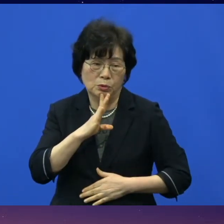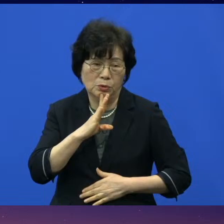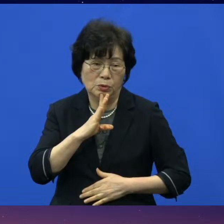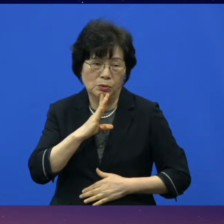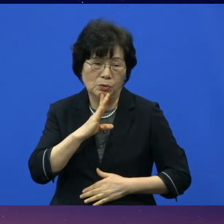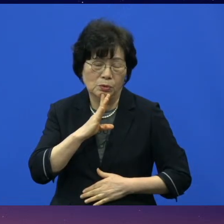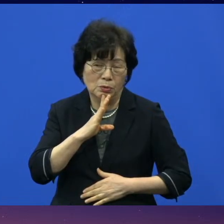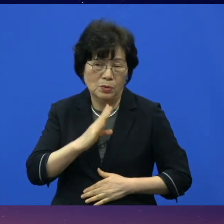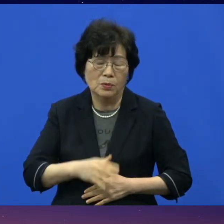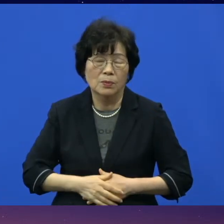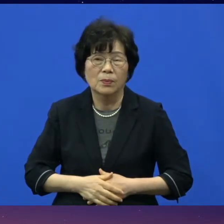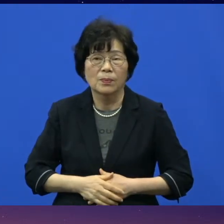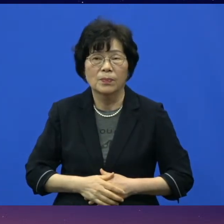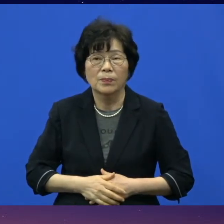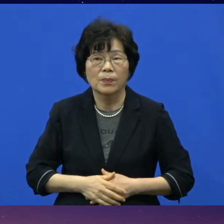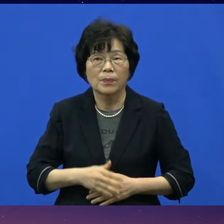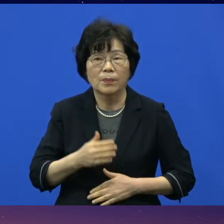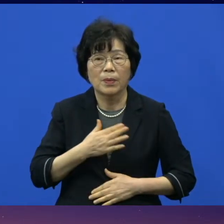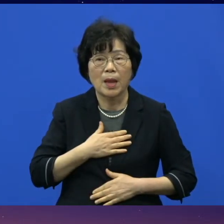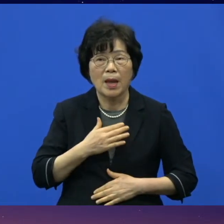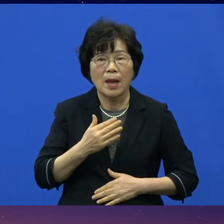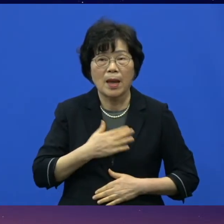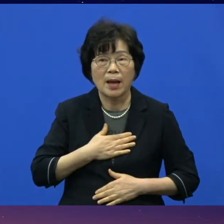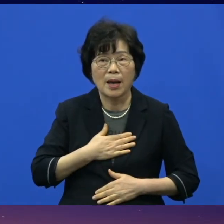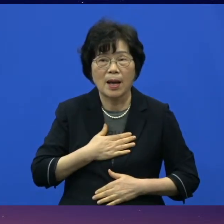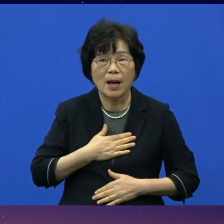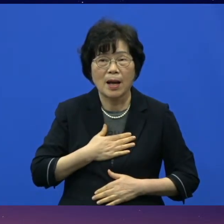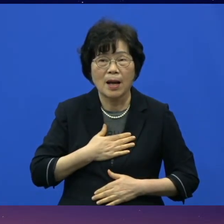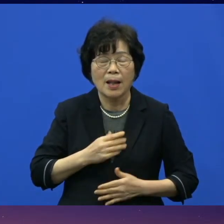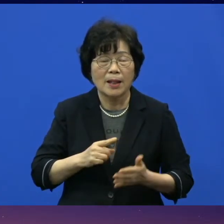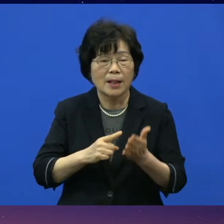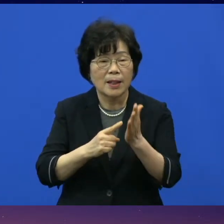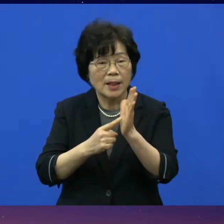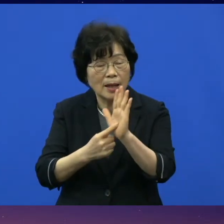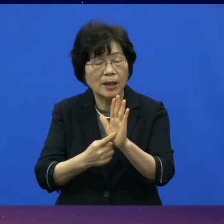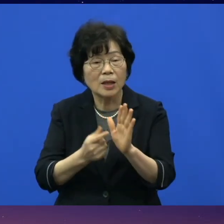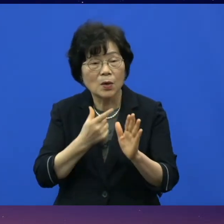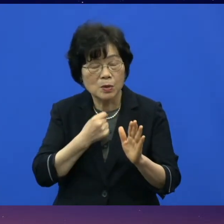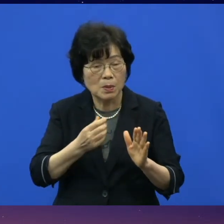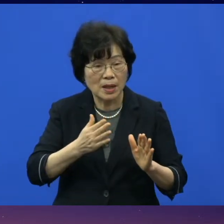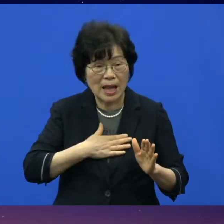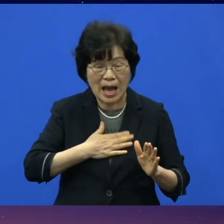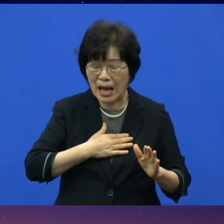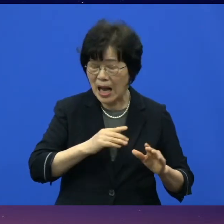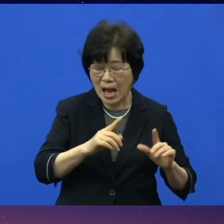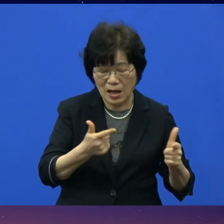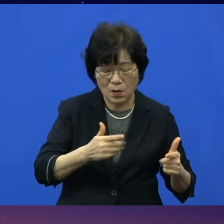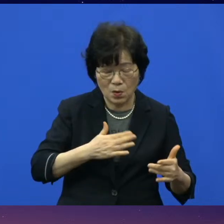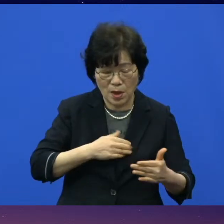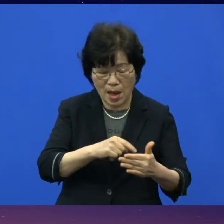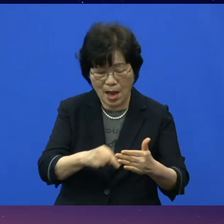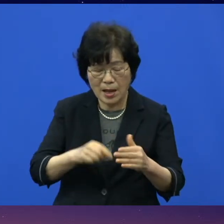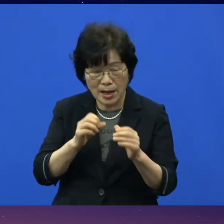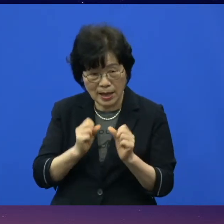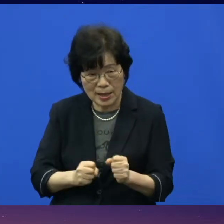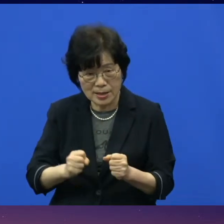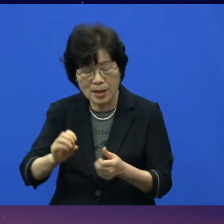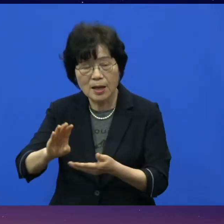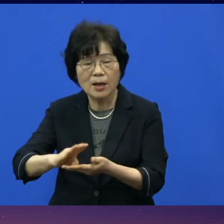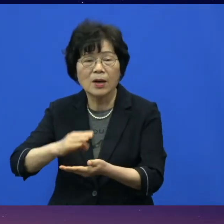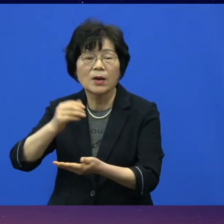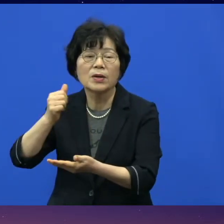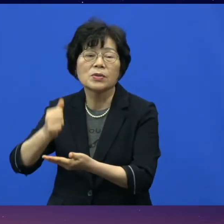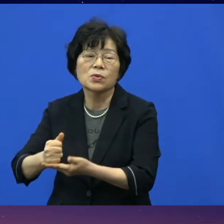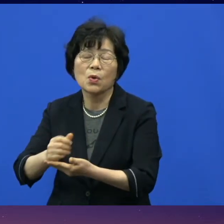이유를 배반적으로 하면 안 돼요. 내가 전시하고 싶은 것은 내 자신이 아니란 말이에요. 내 안에 계신 그분이라는 거죠.